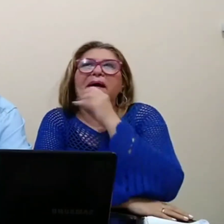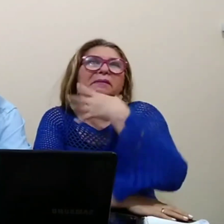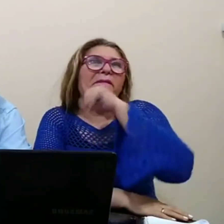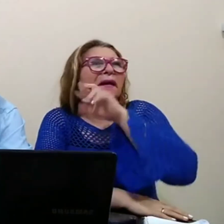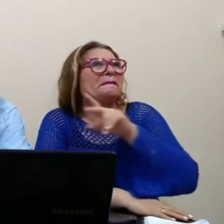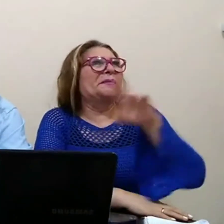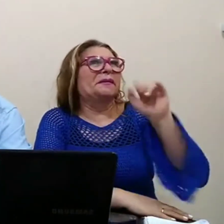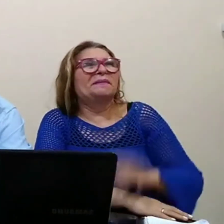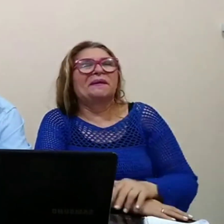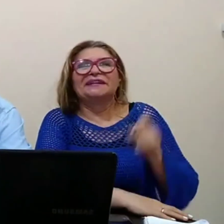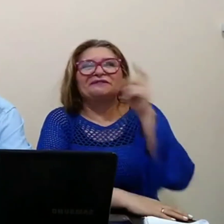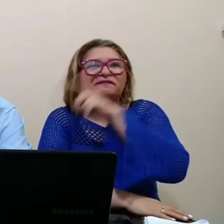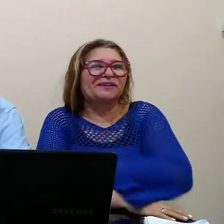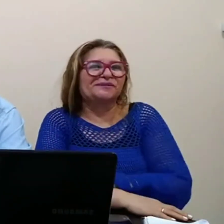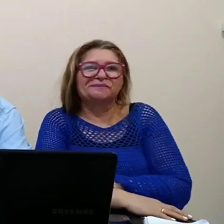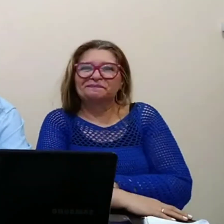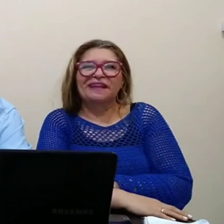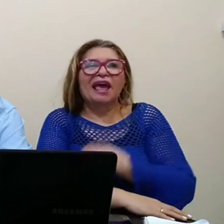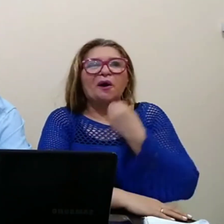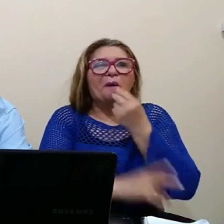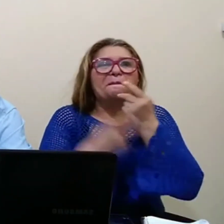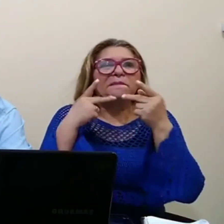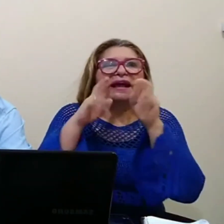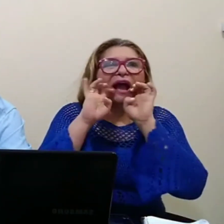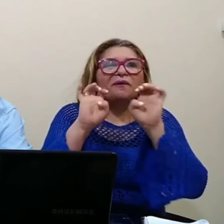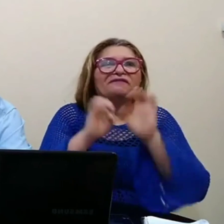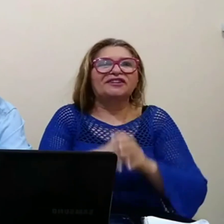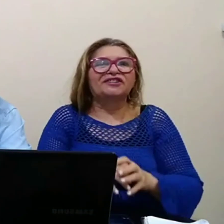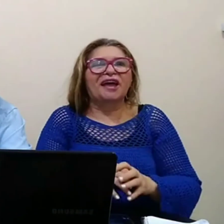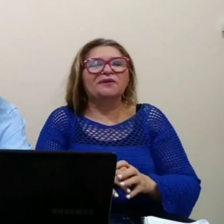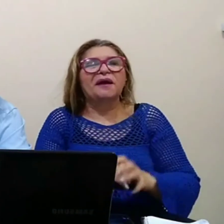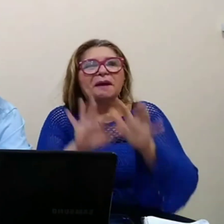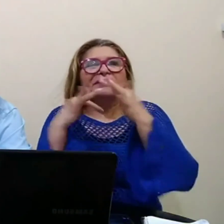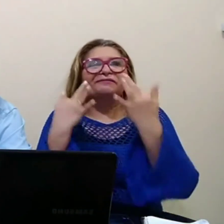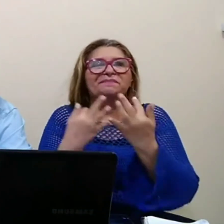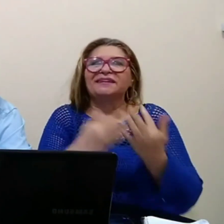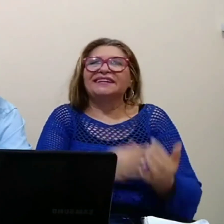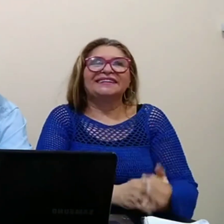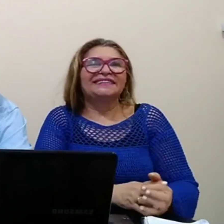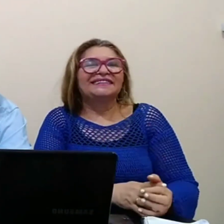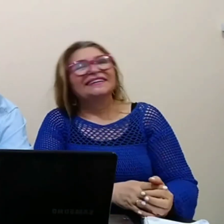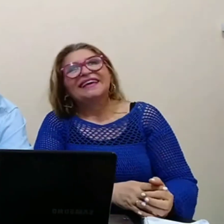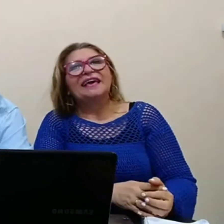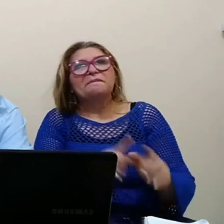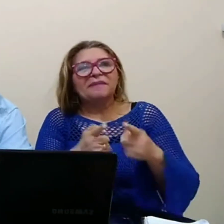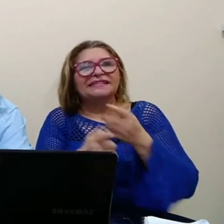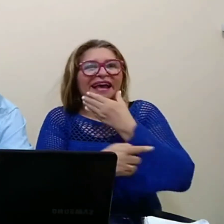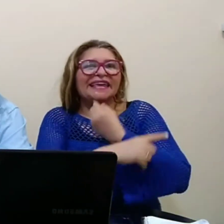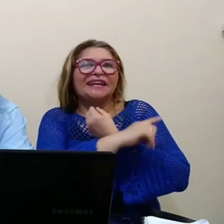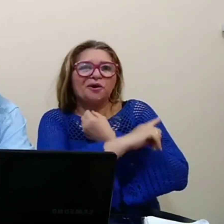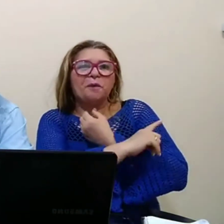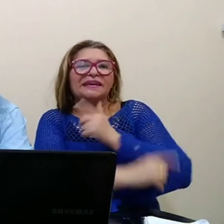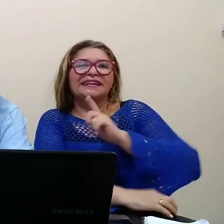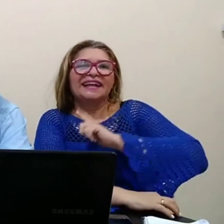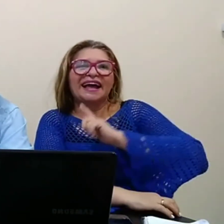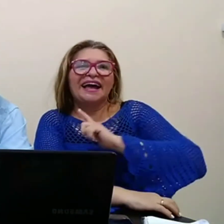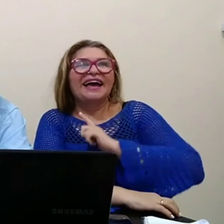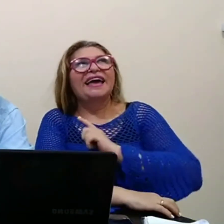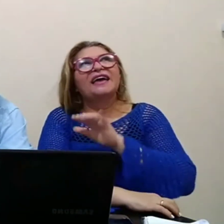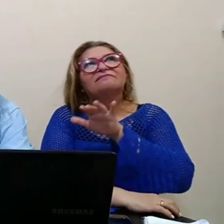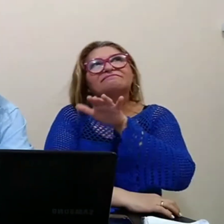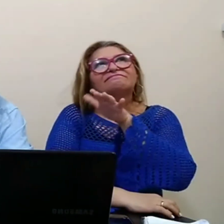uma dificuldade enorme de pregar o Evangelho para os nossos parentes. Mas aquele homem tinha, vamos